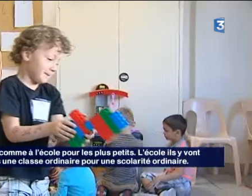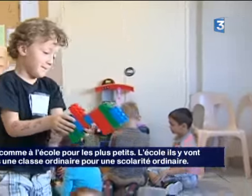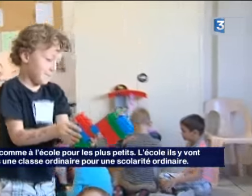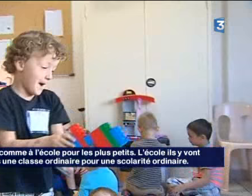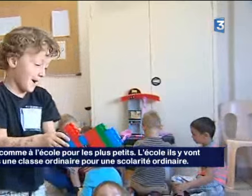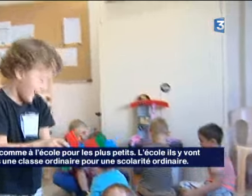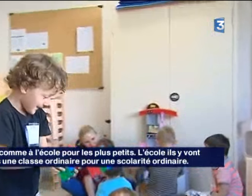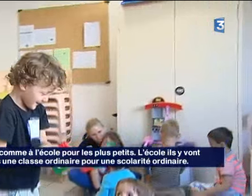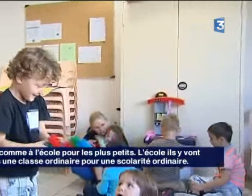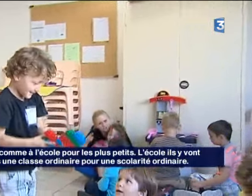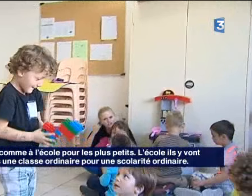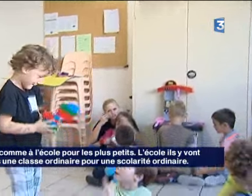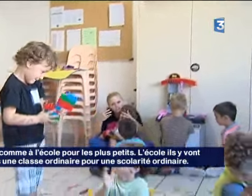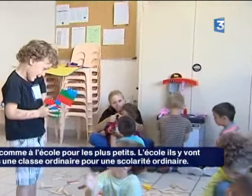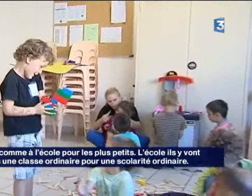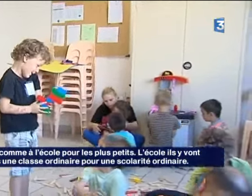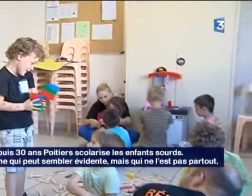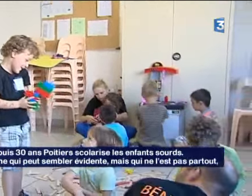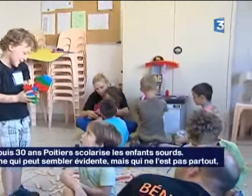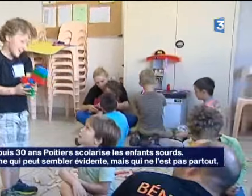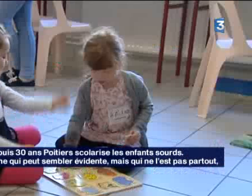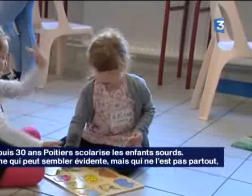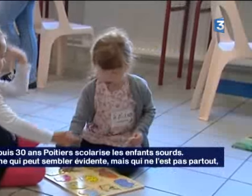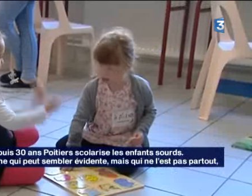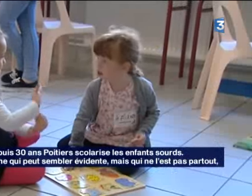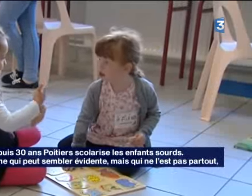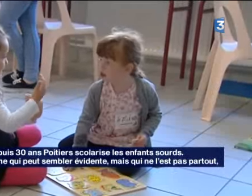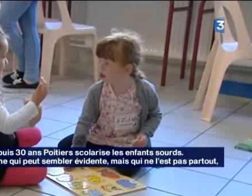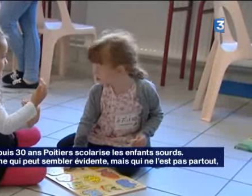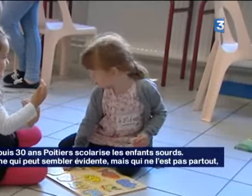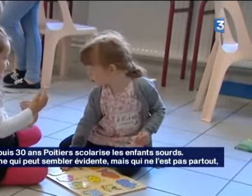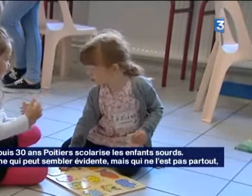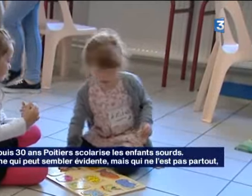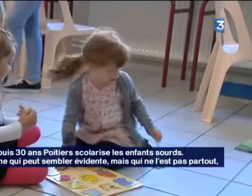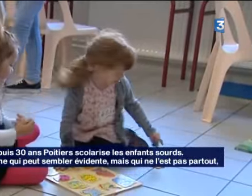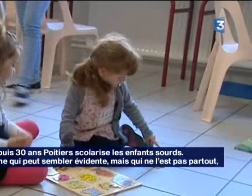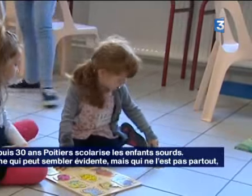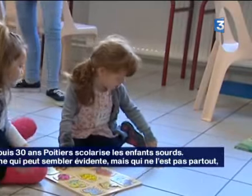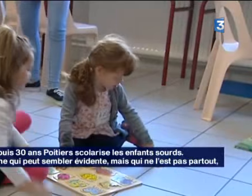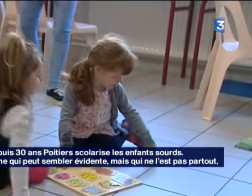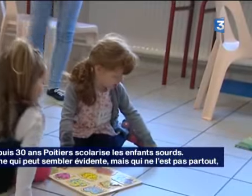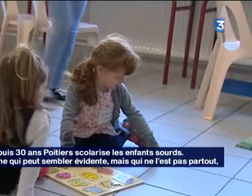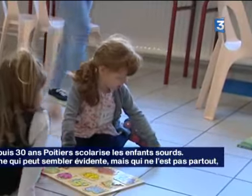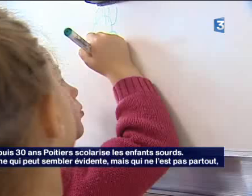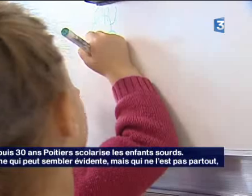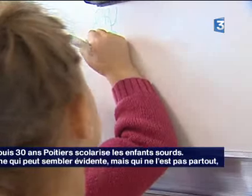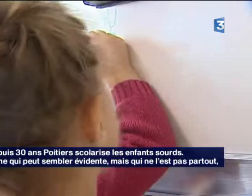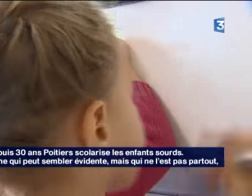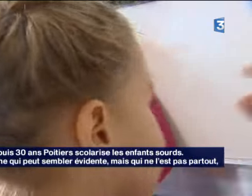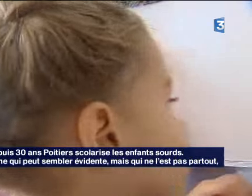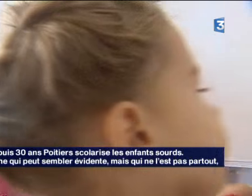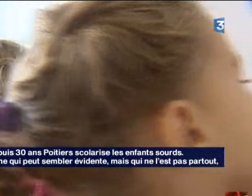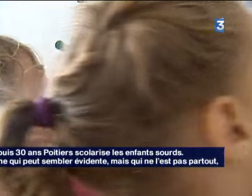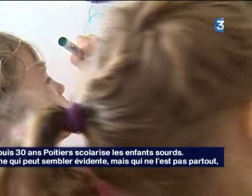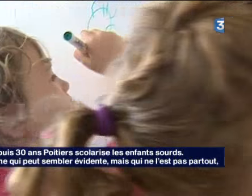petits. Et l'école, ils y vont, dans une classe ordinaire, pour une scolarité ordinaire. Depuis 30 ans, Poitiers scolarise les enfants sourds. Une